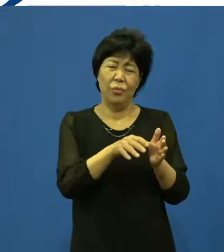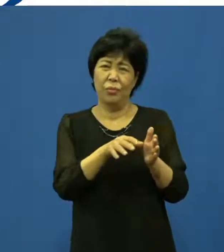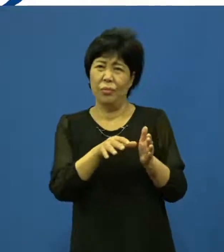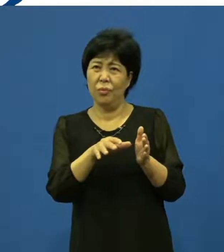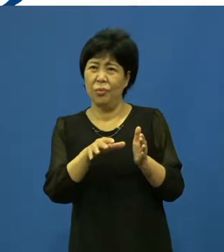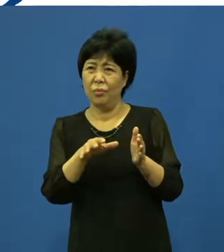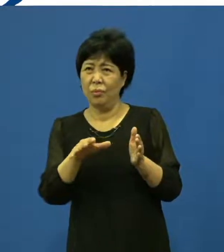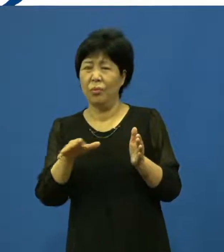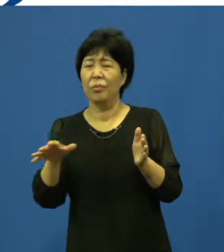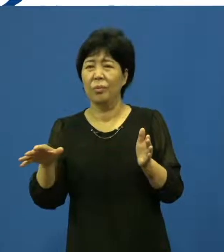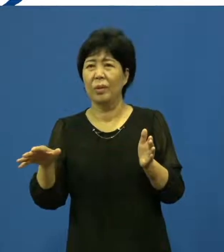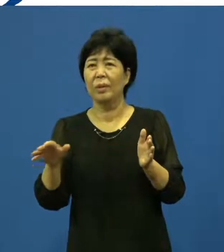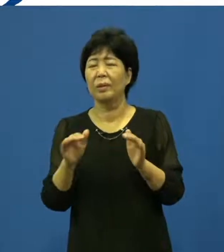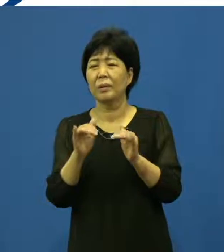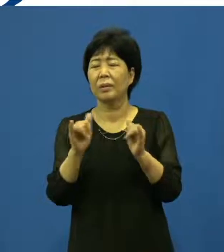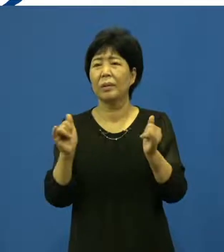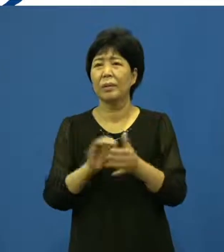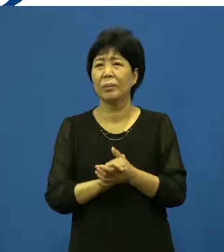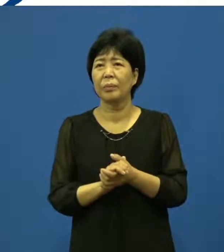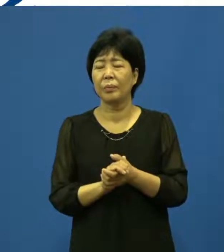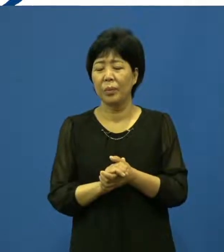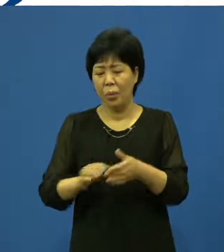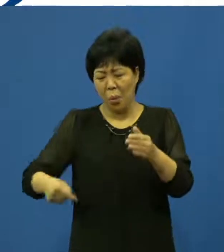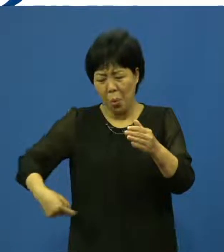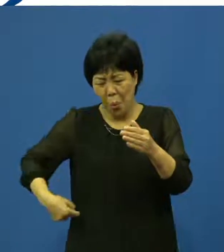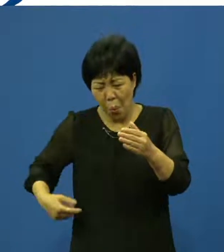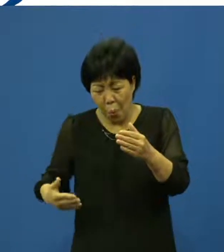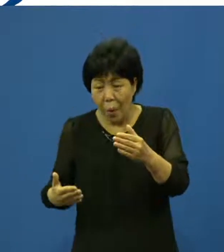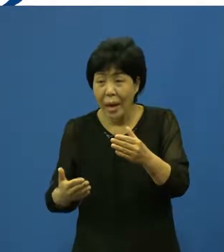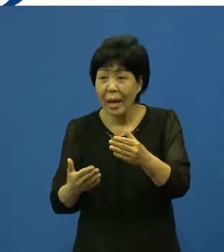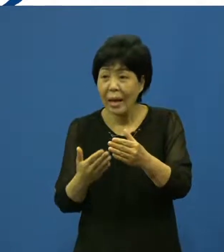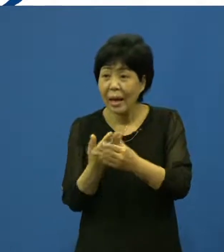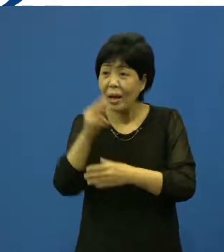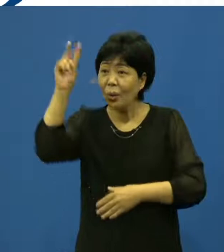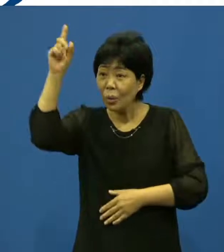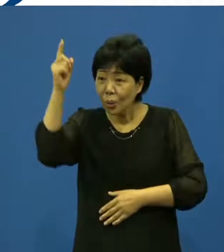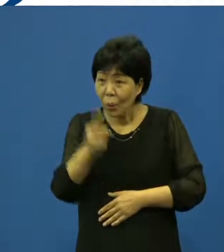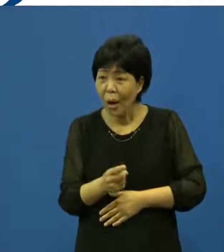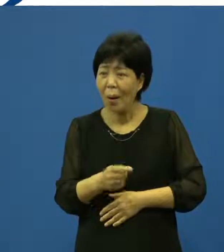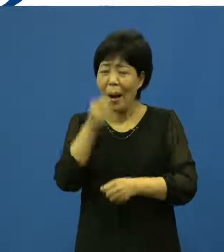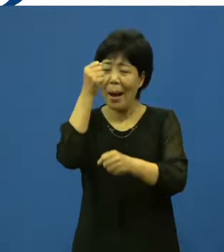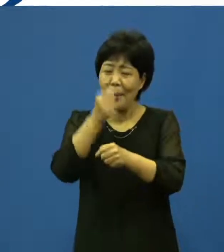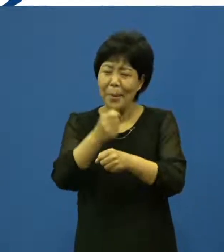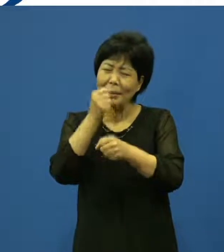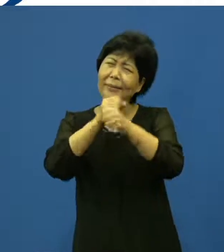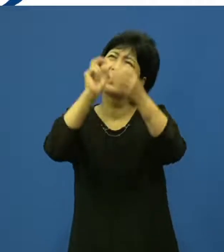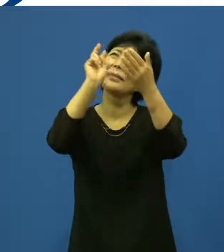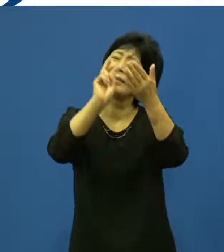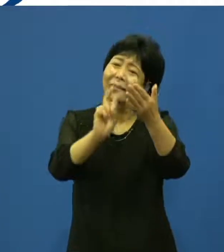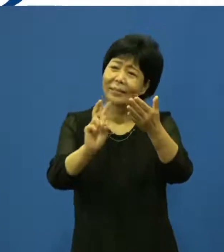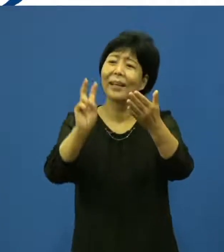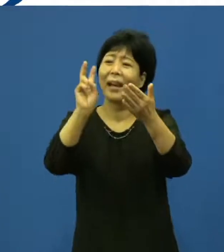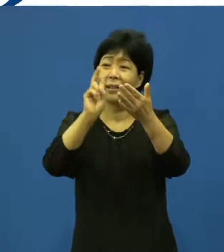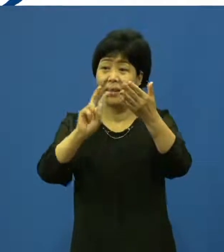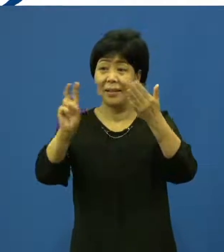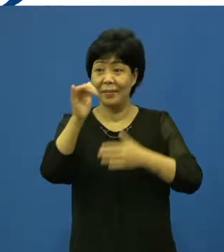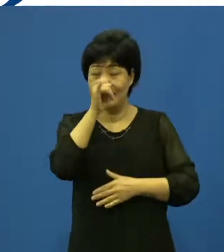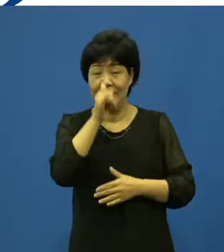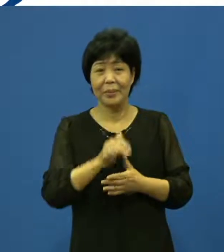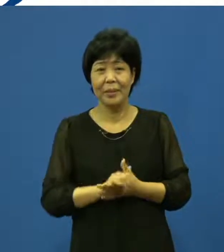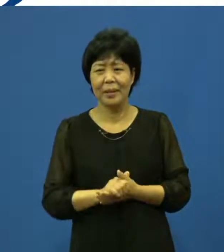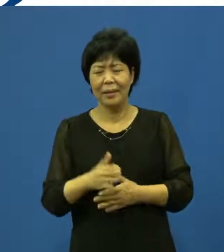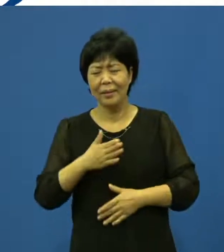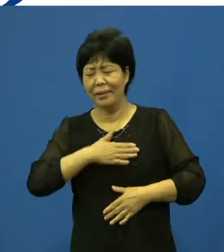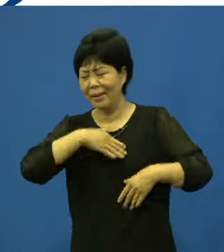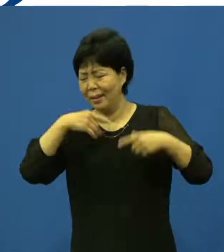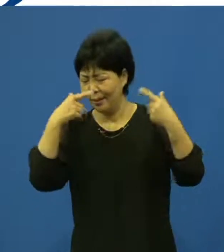예수님을 만나고 회개하고 터닝하고 지은 찬송이 Amazing Grace. 나